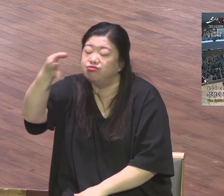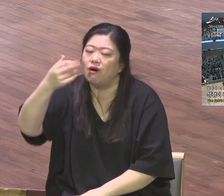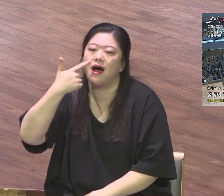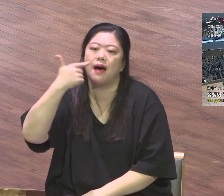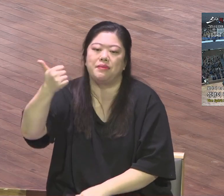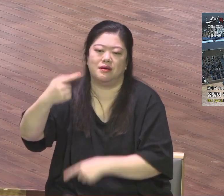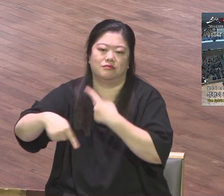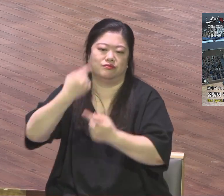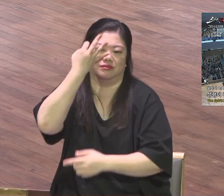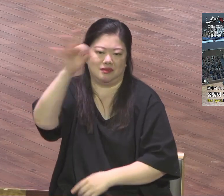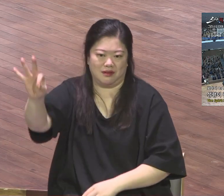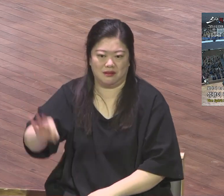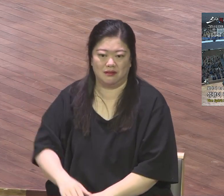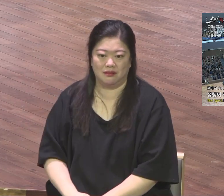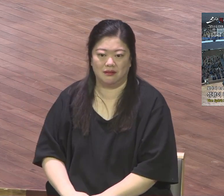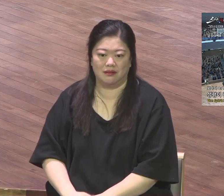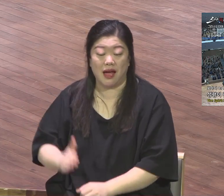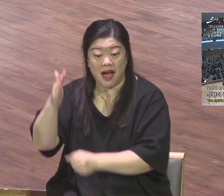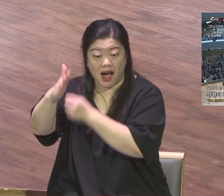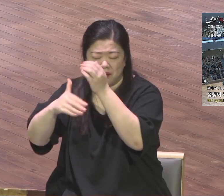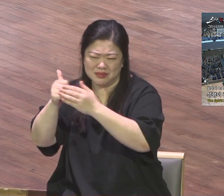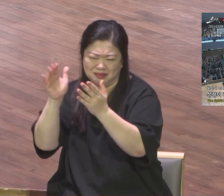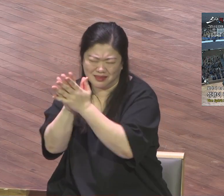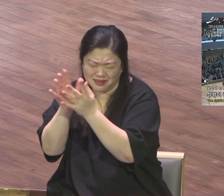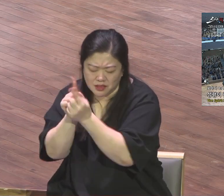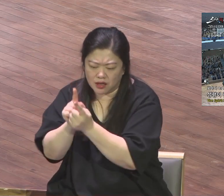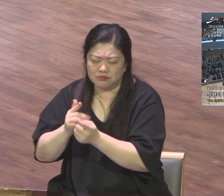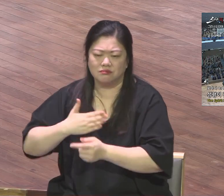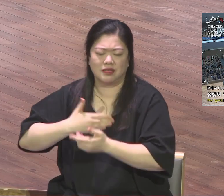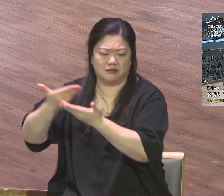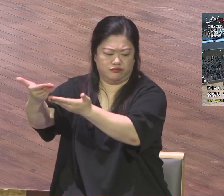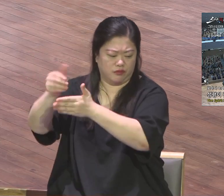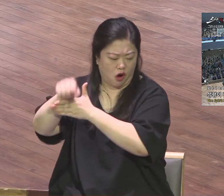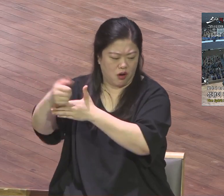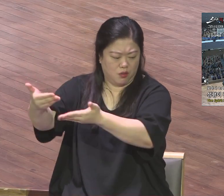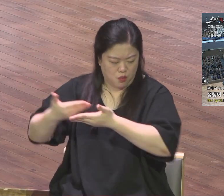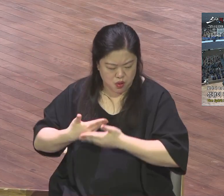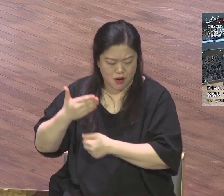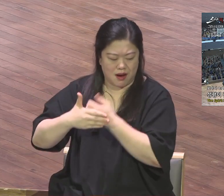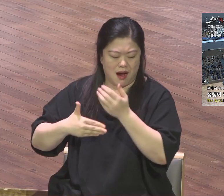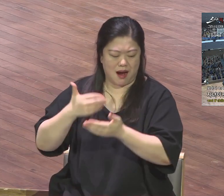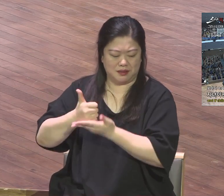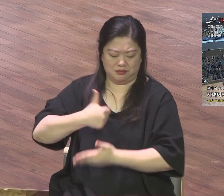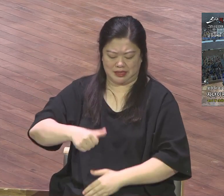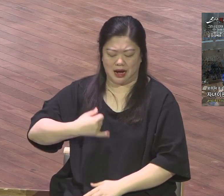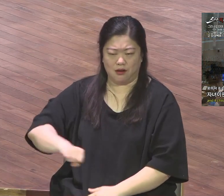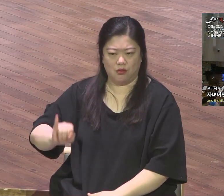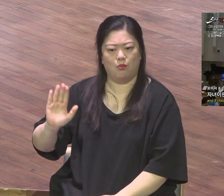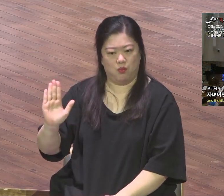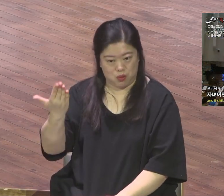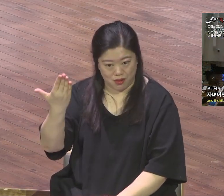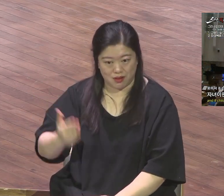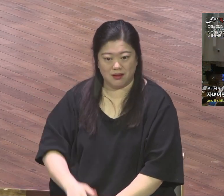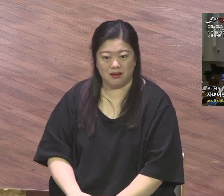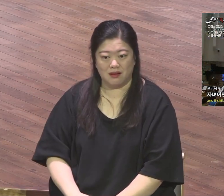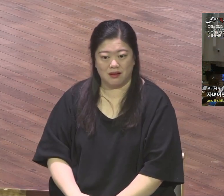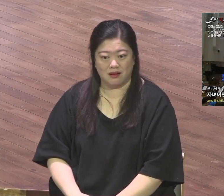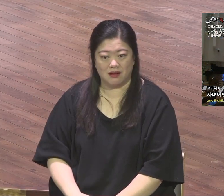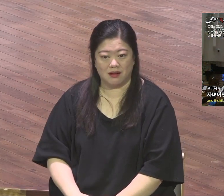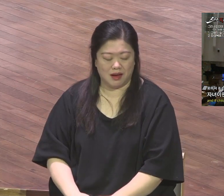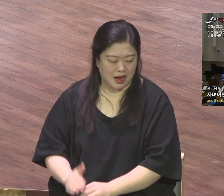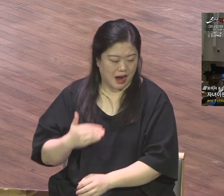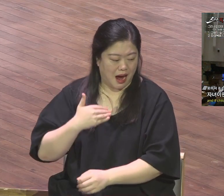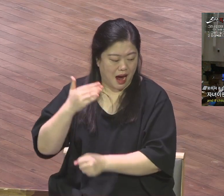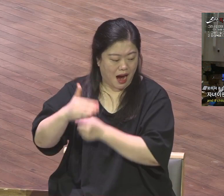부르짖느니라. 성령이 친히 우리의 영과 더불어 우리가 하나님의 자녀인 것을 증언하시나니 자녀임은 또한